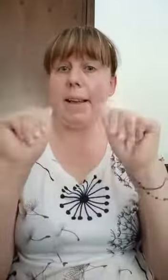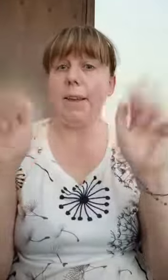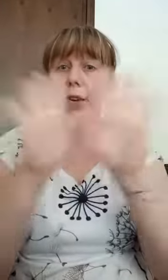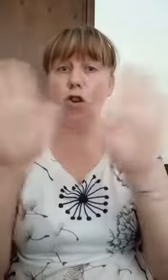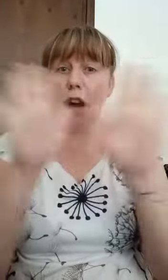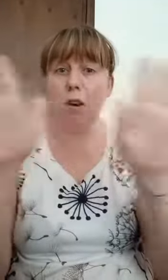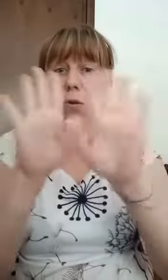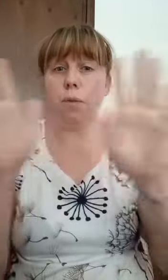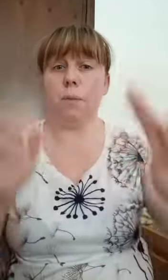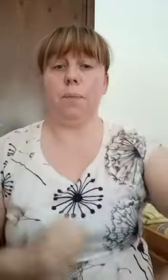ciao